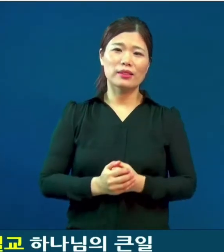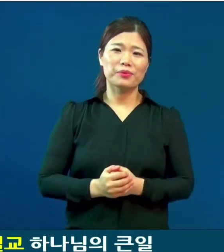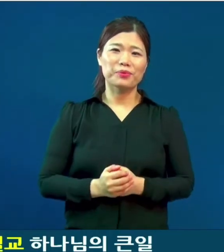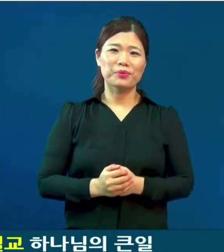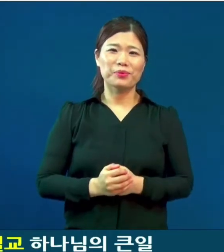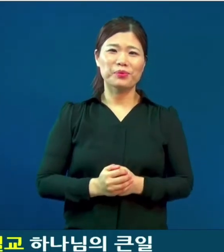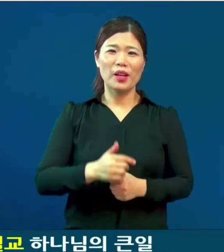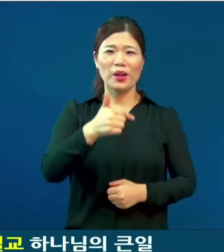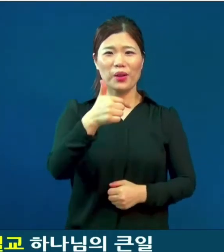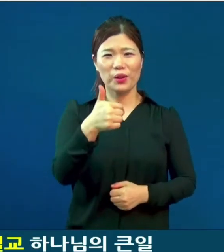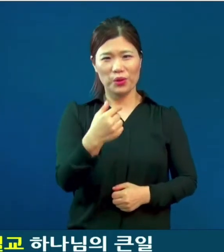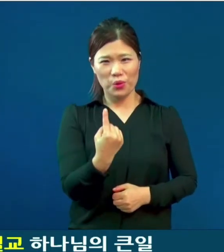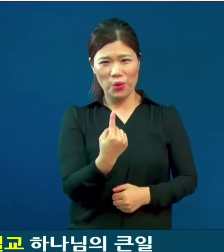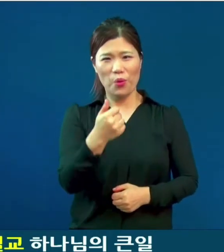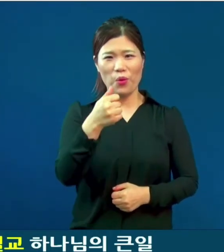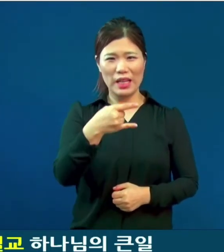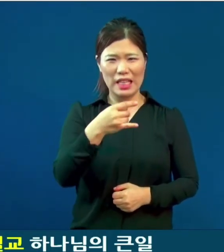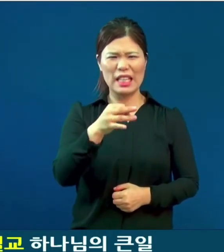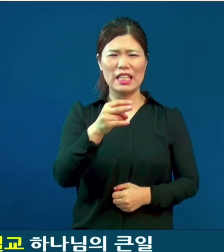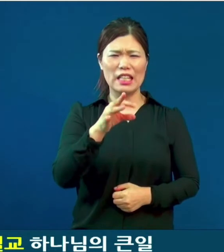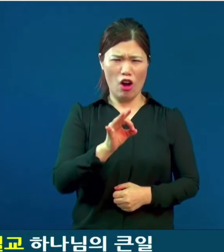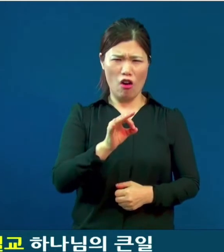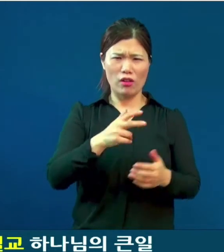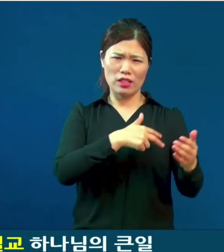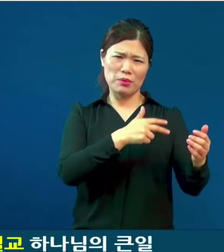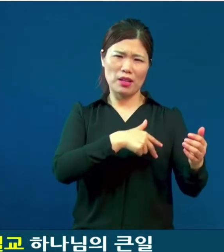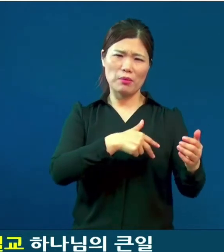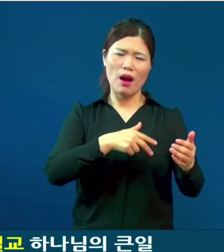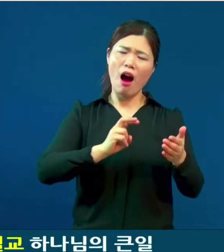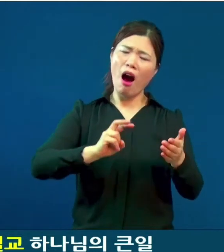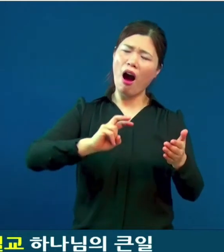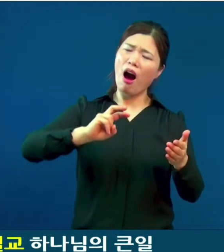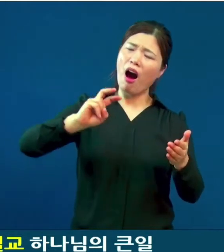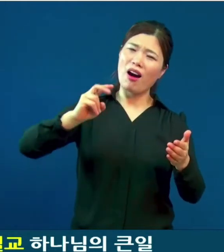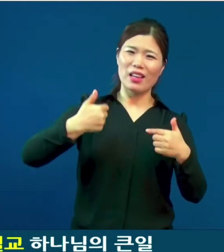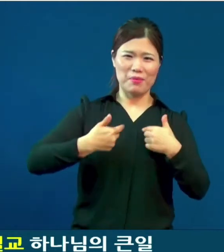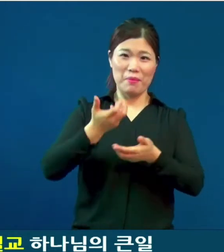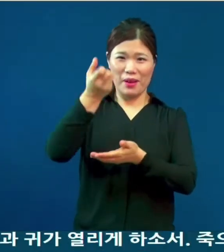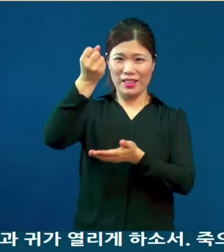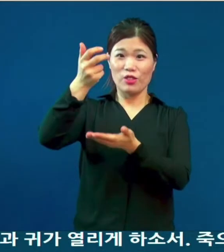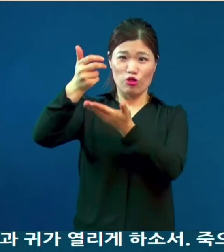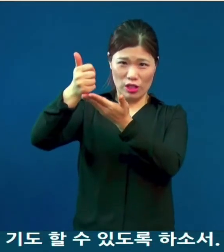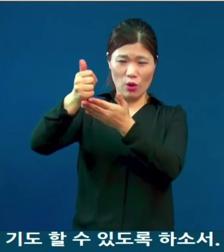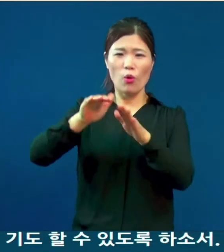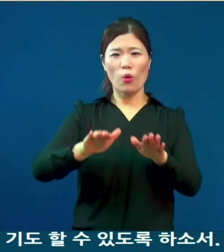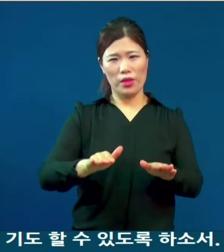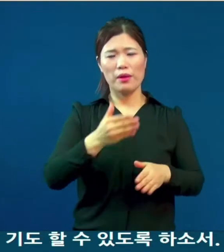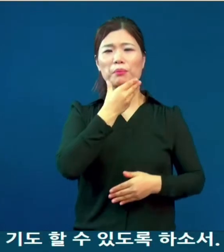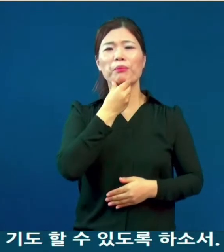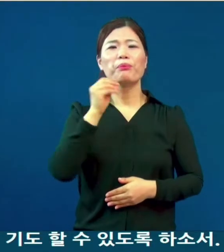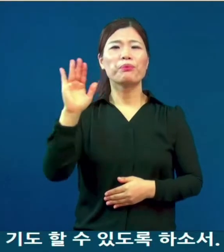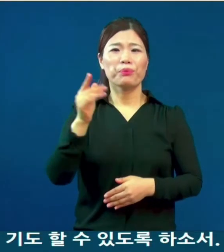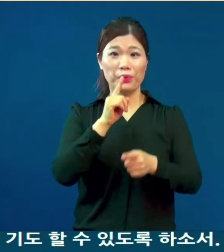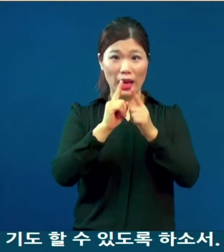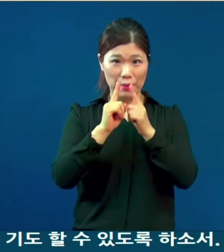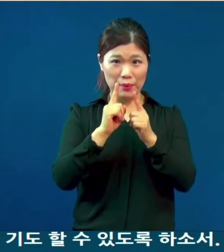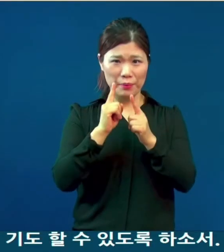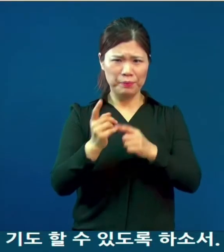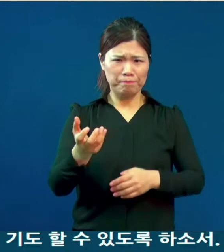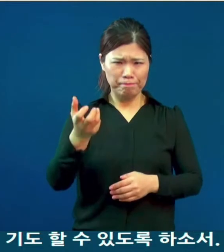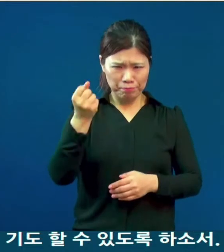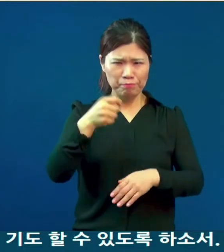네, 노희영 집사님의 마음을 다한 찬양을 기뻐 받으신 주님, 이 시간 복된 말씀으로 우리의 심령을 채워주실